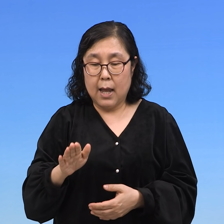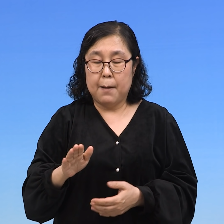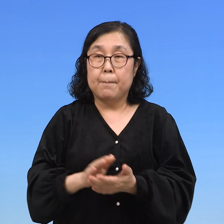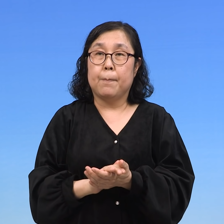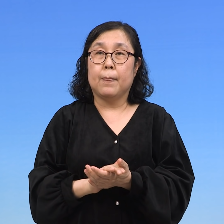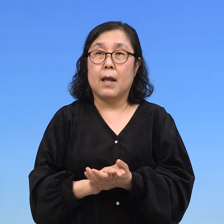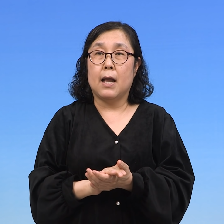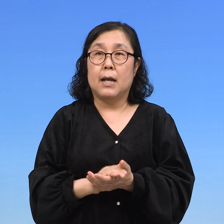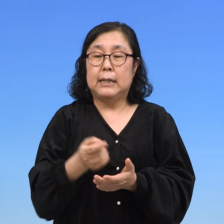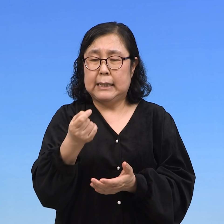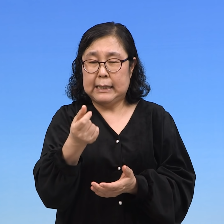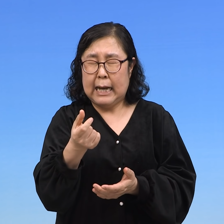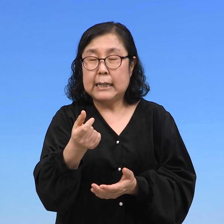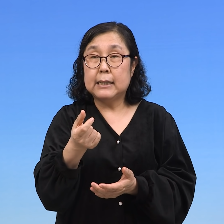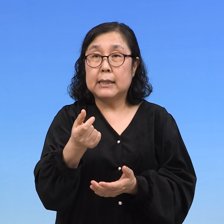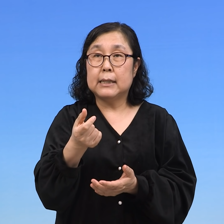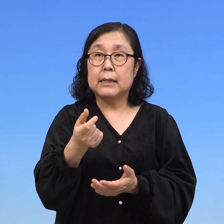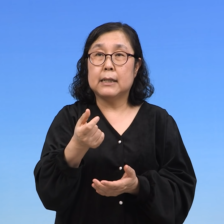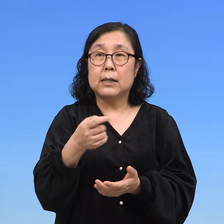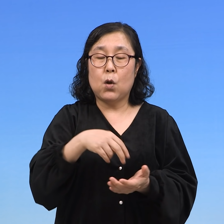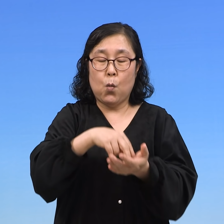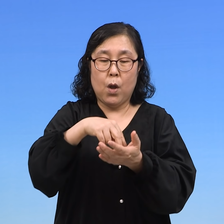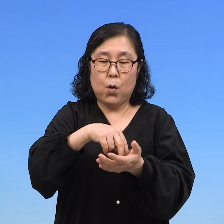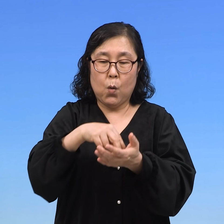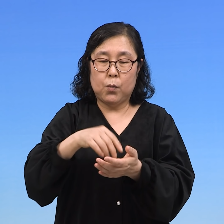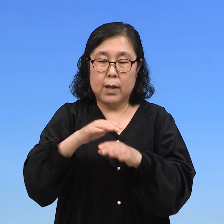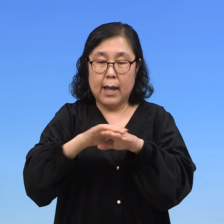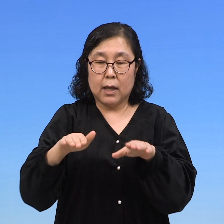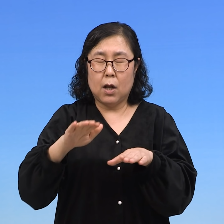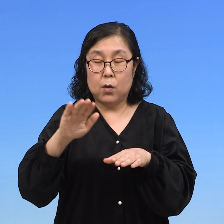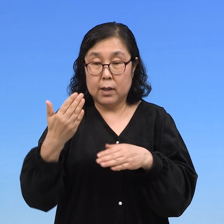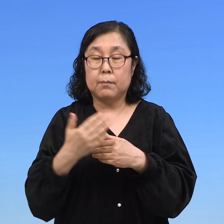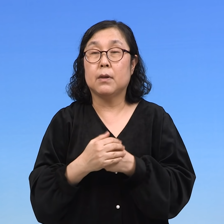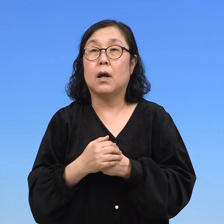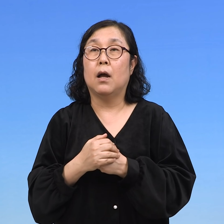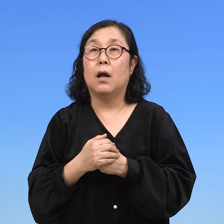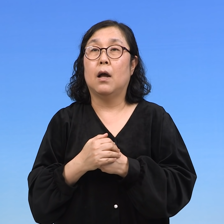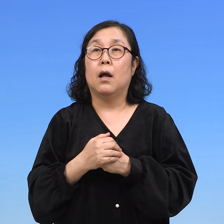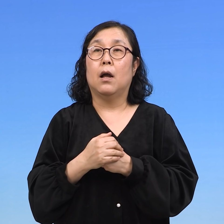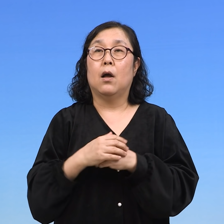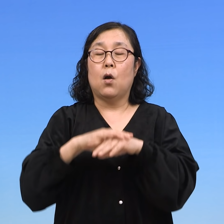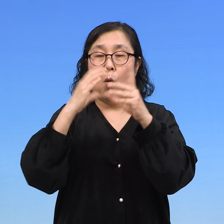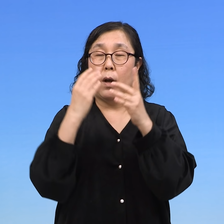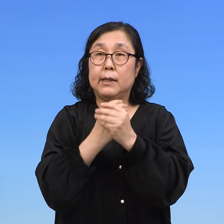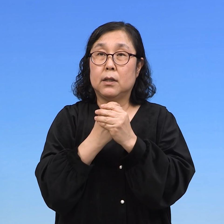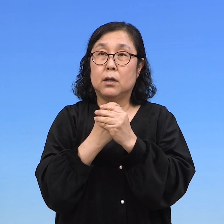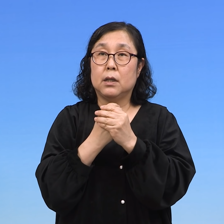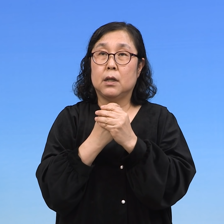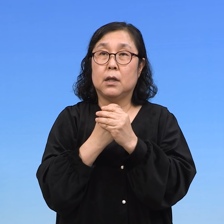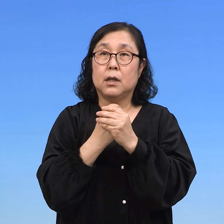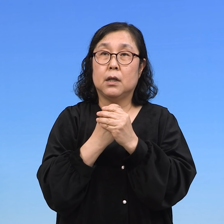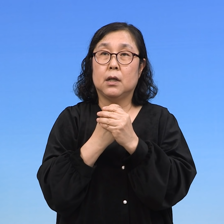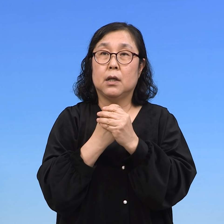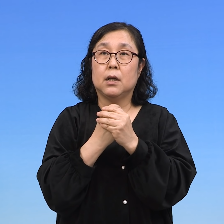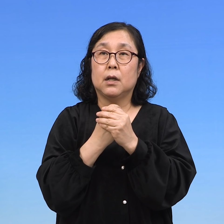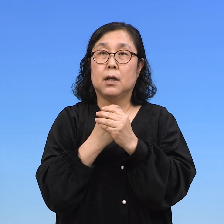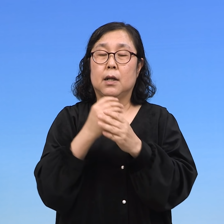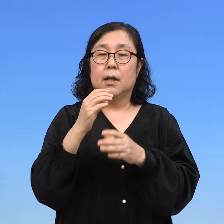낮은 단계에서의 외로움과 고독 조금 전에 해결됐다는 것도 과장했습니다 완전히 해결된 건 아니고요